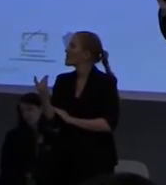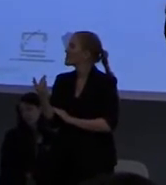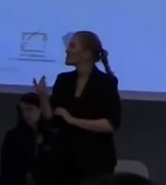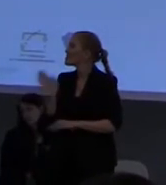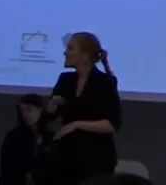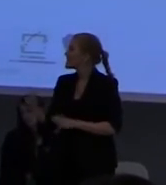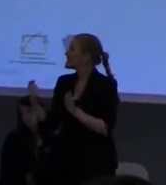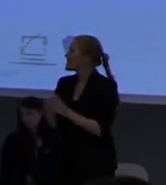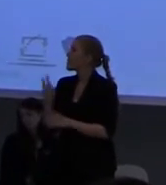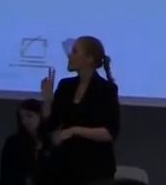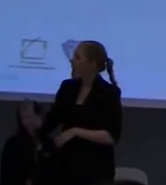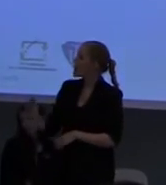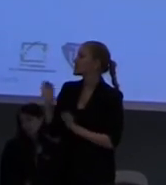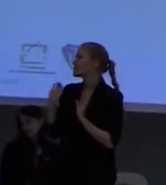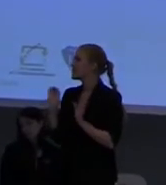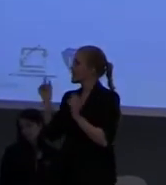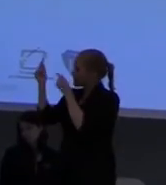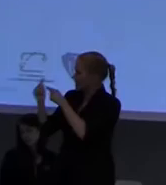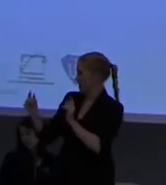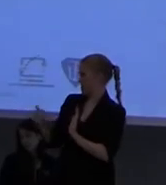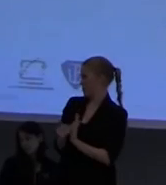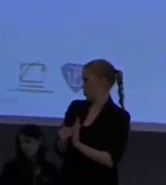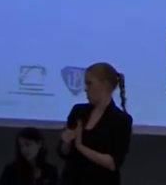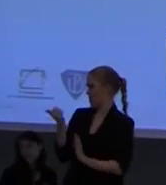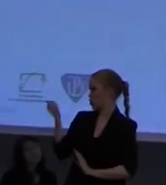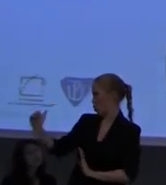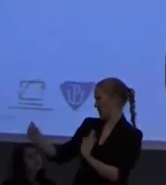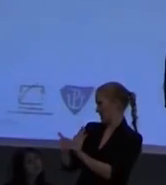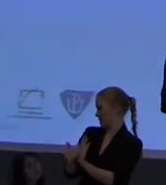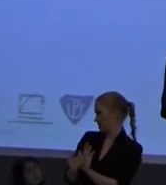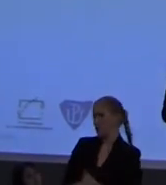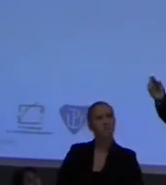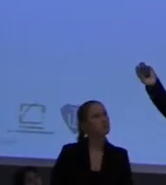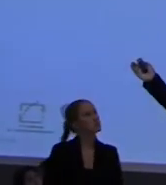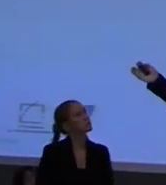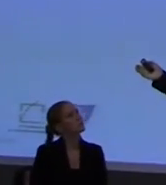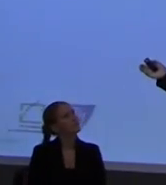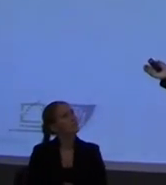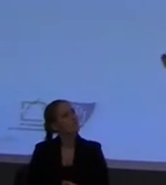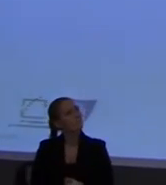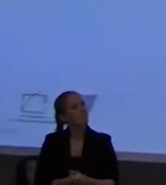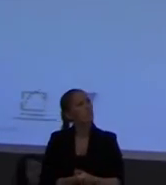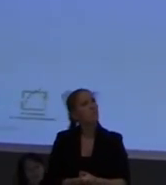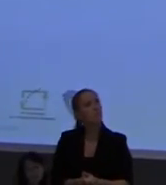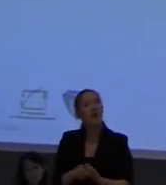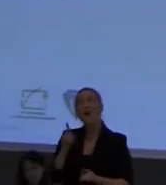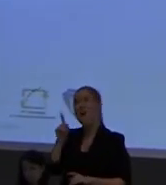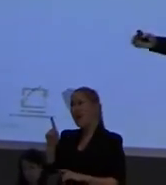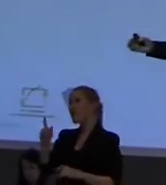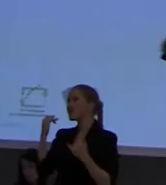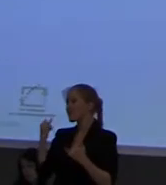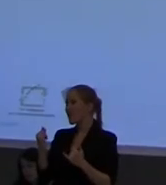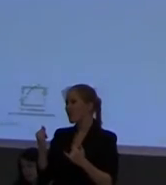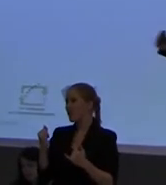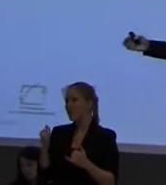SVT, zkrátka dobře, mají nějaké speciální vzdělávací potřeby. A tady je odpověď na otázku, co říkala Artemi, jestli v Česku teď